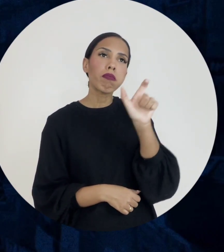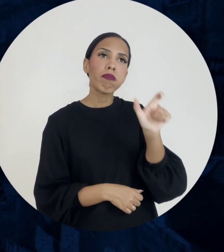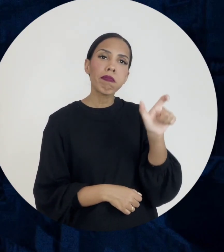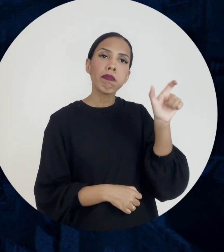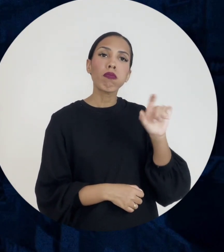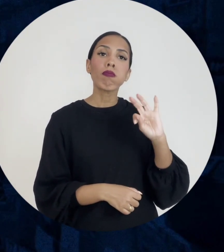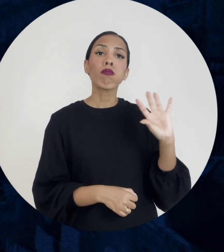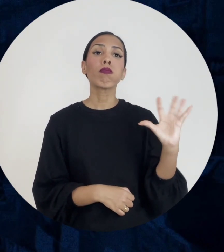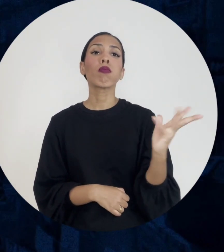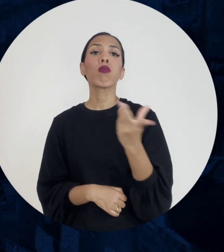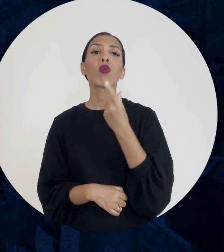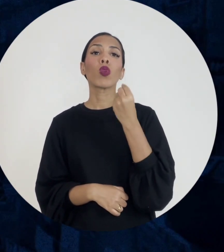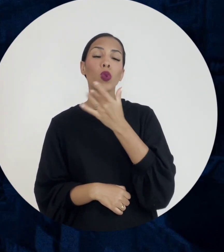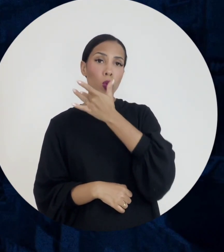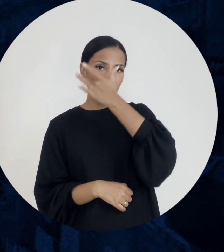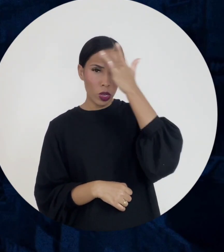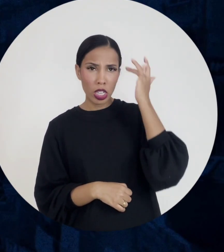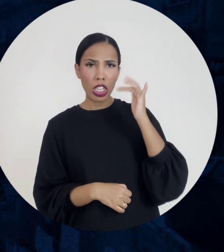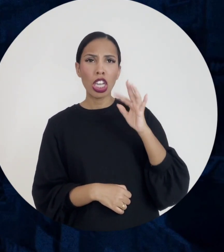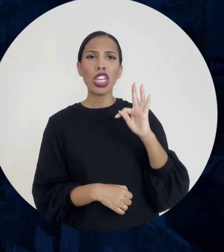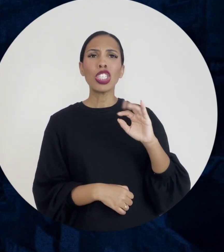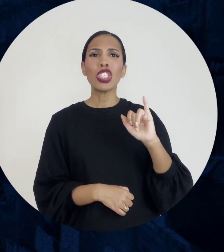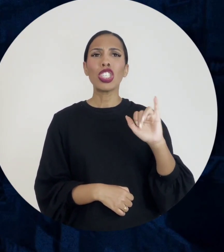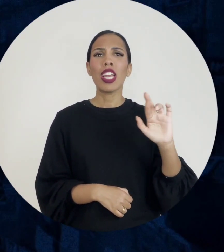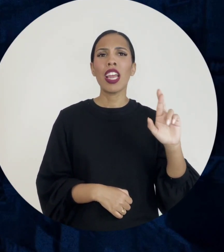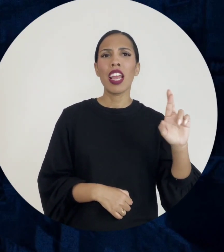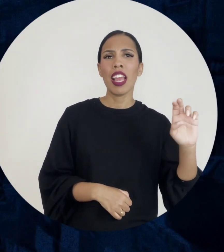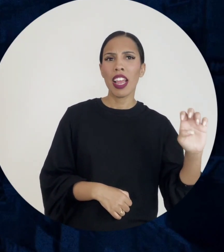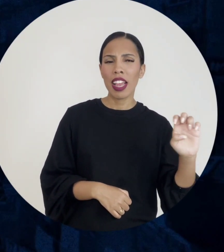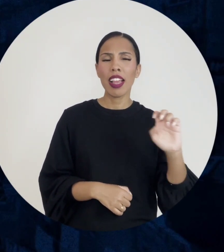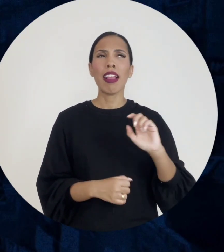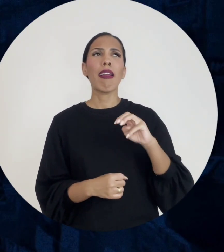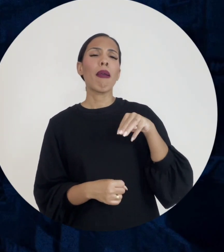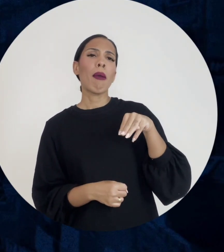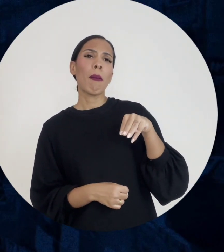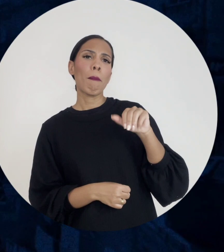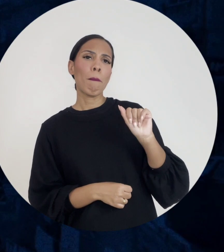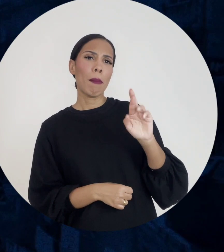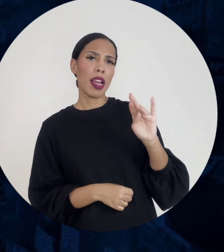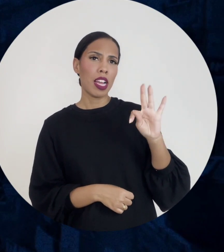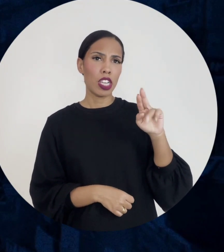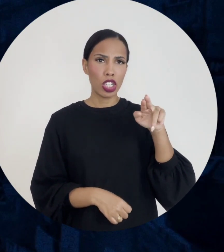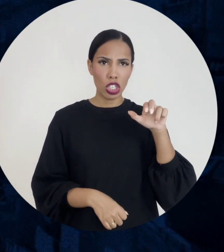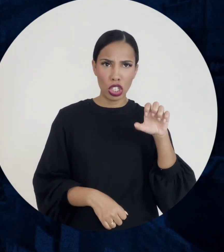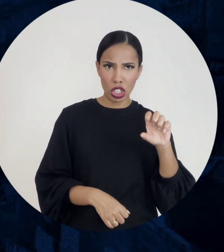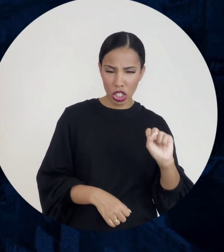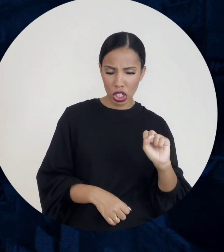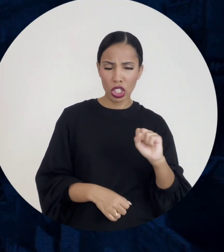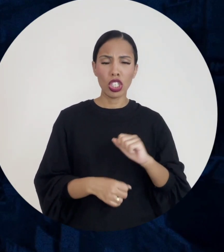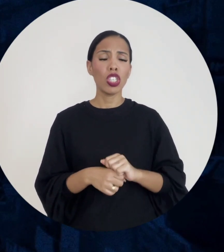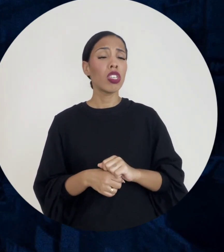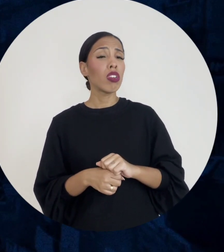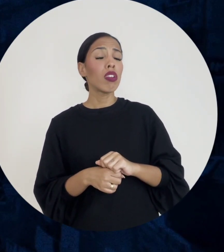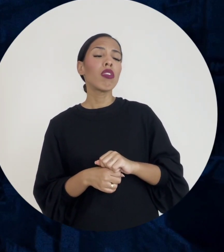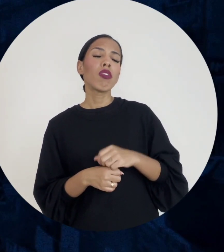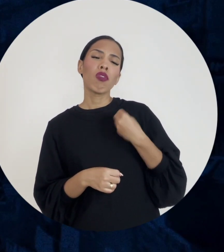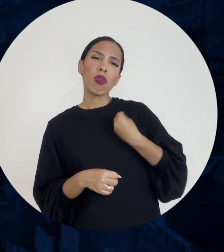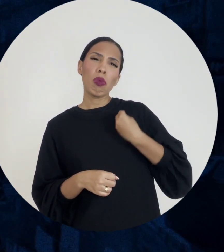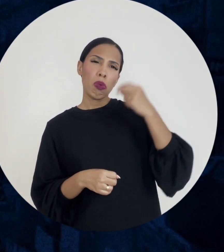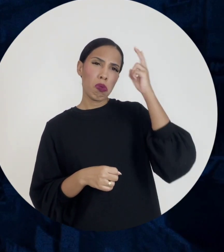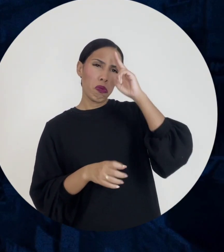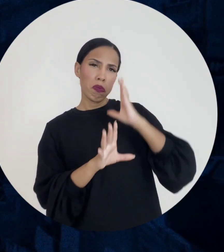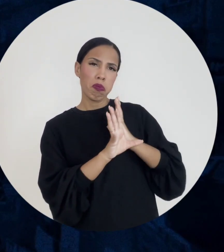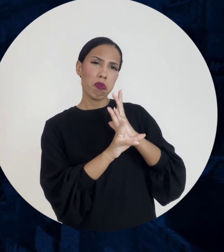então essas pessoas que viveram toda essa história bonita, né, Uhum. eu fui convivendo, eles contando essa